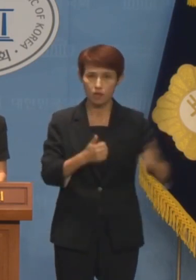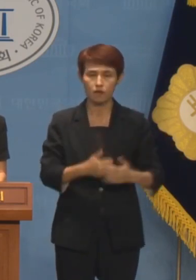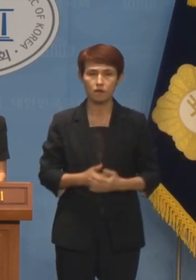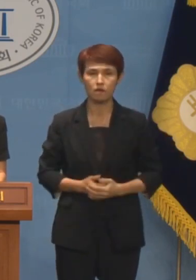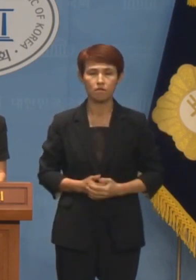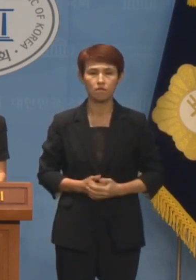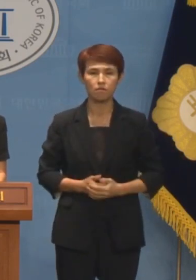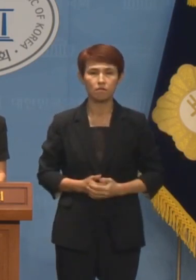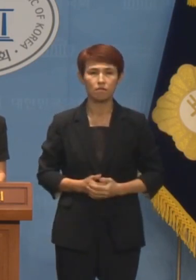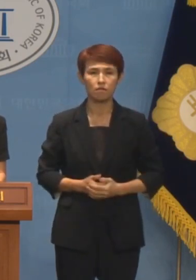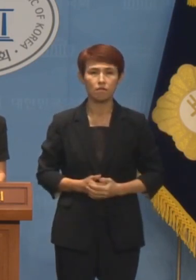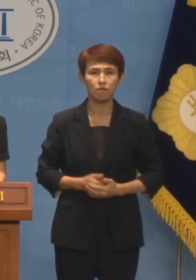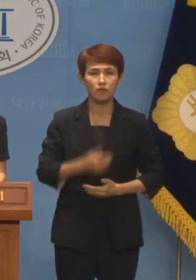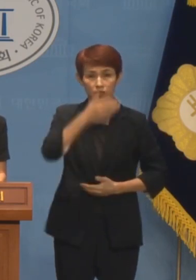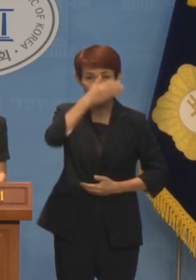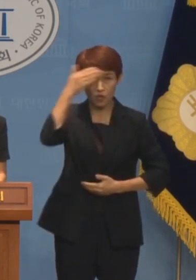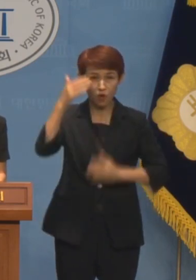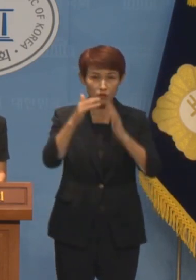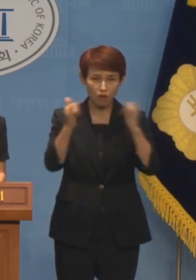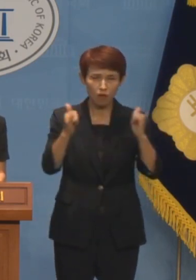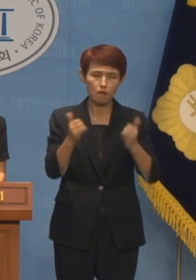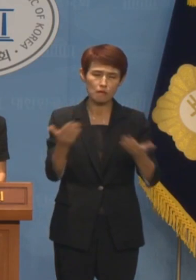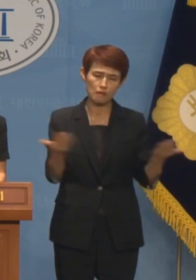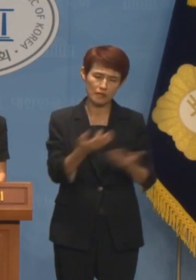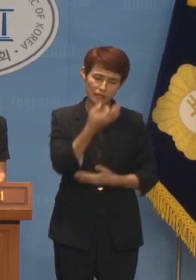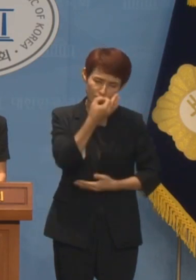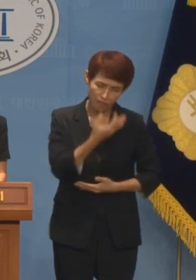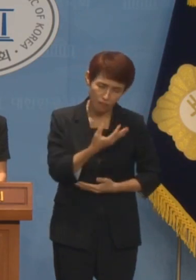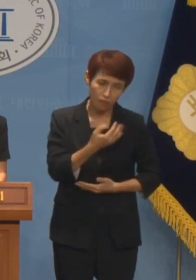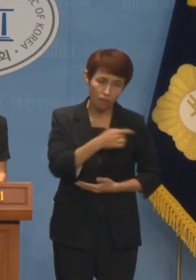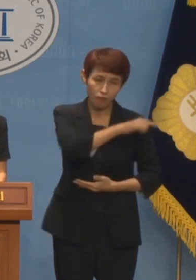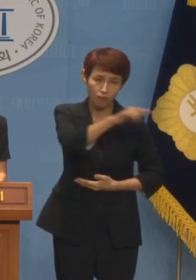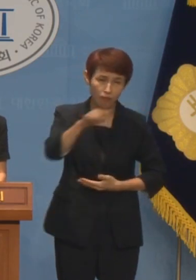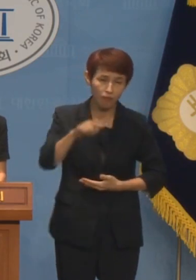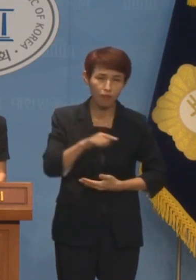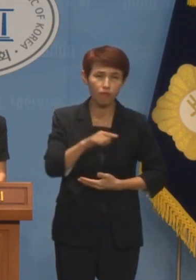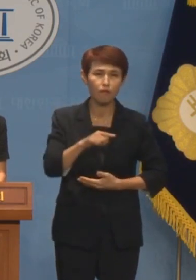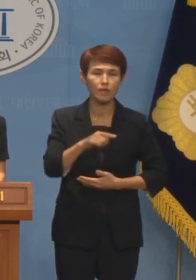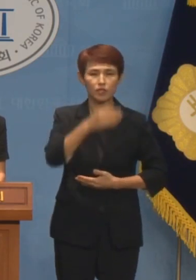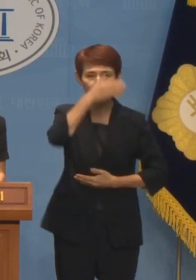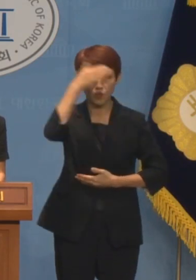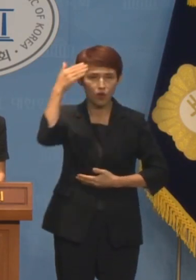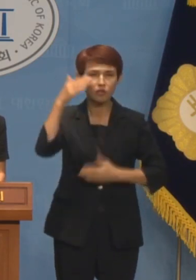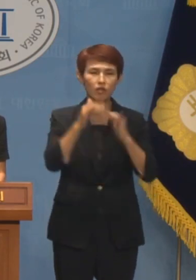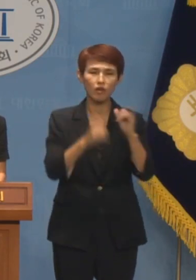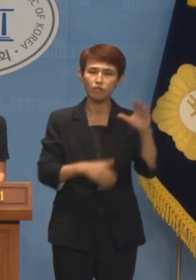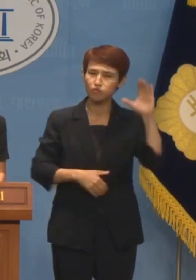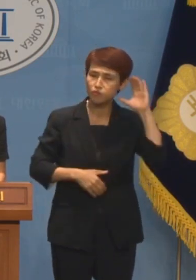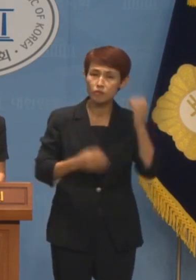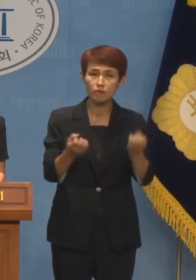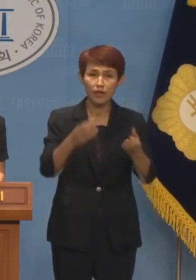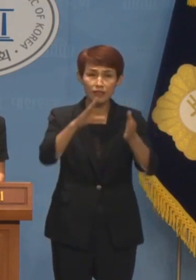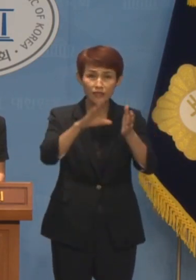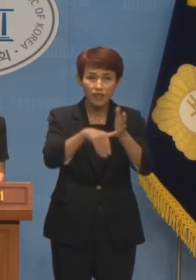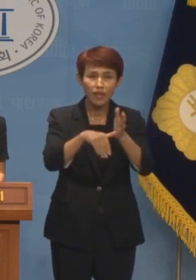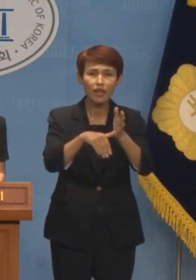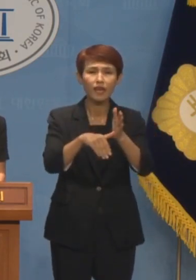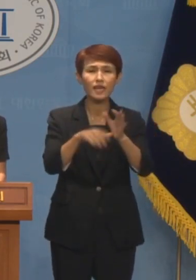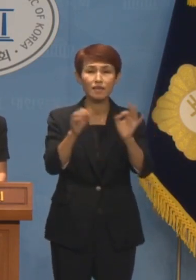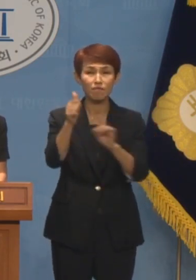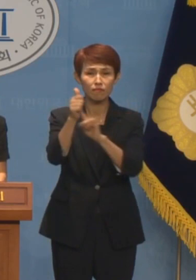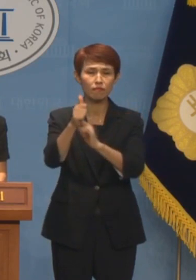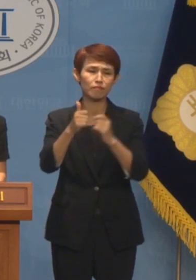심지어 노동시장에서 어려움을 겪고 있는 청년들과 소통하는 자리인 청년 경청 콘서트에서 한